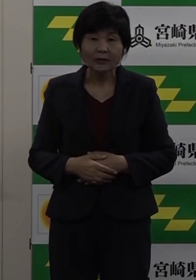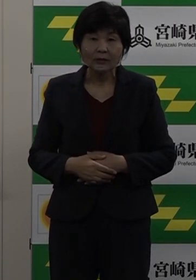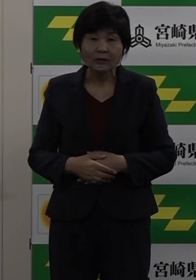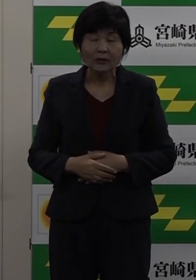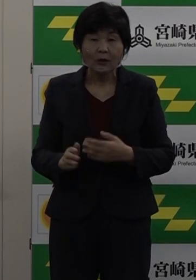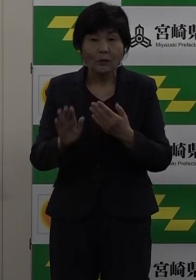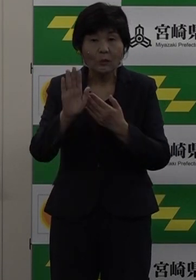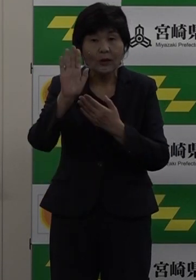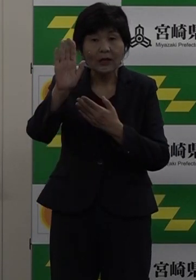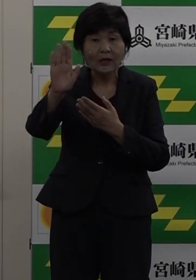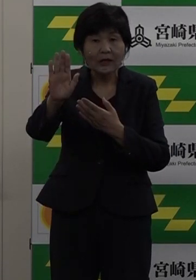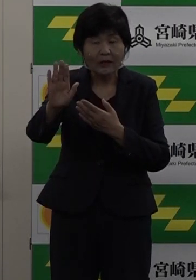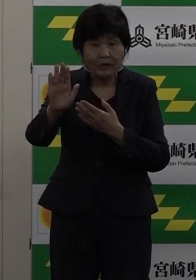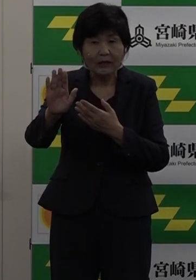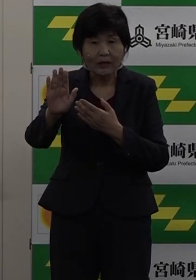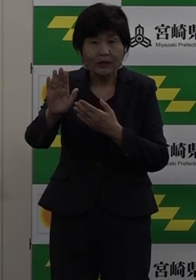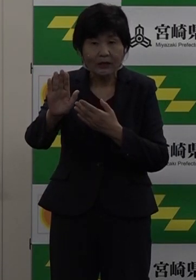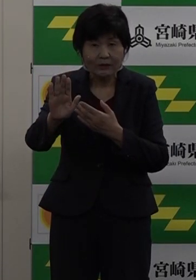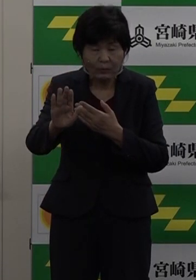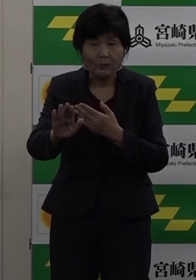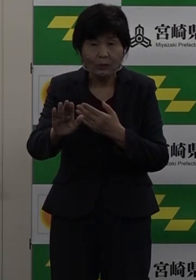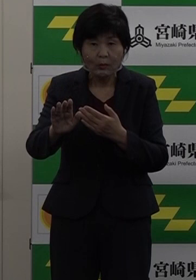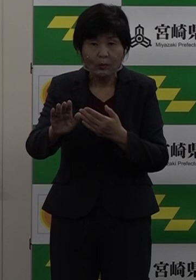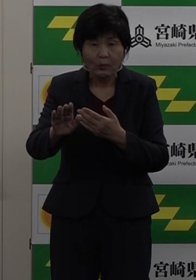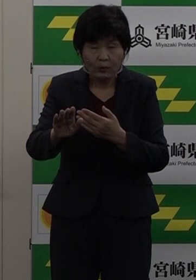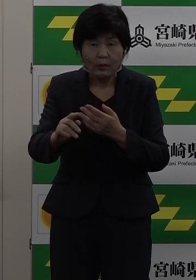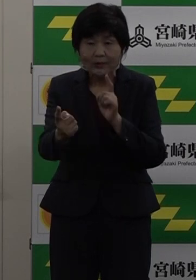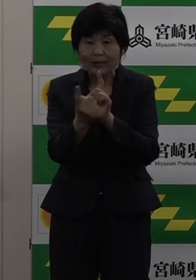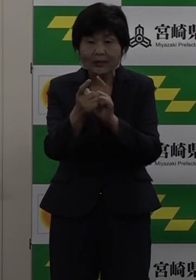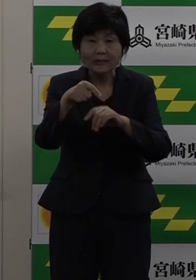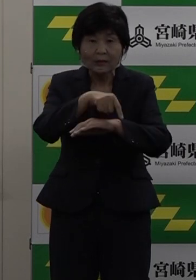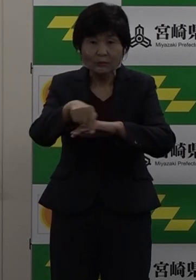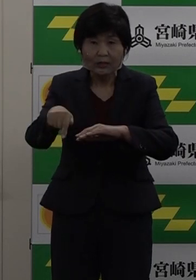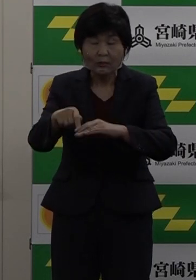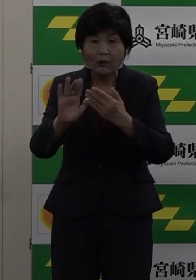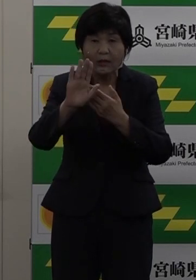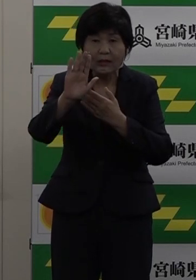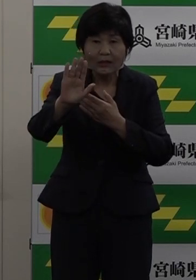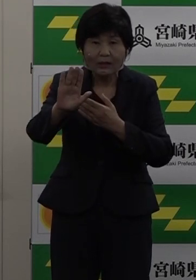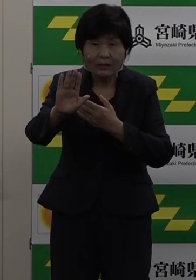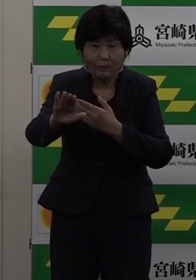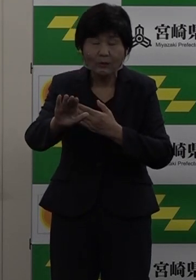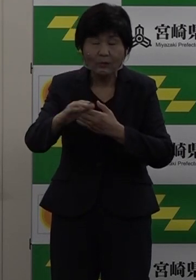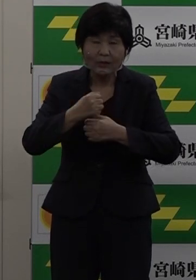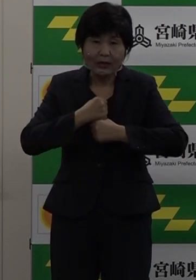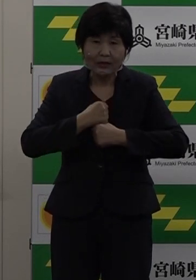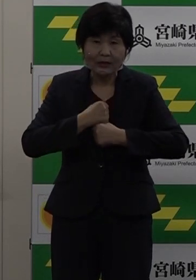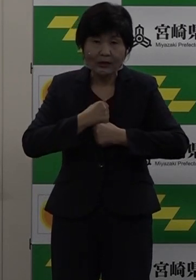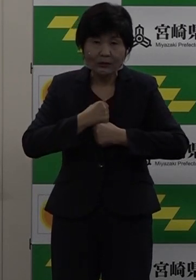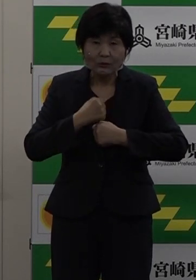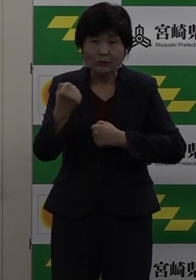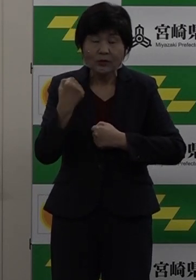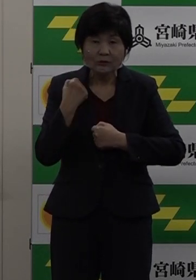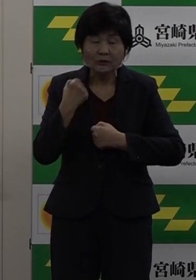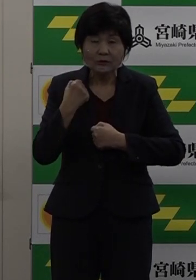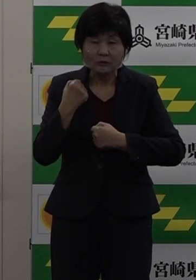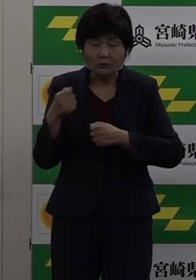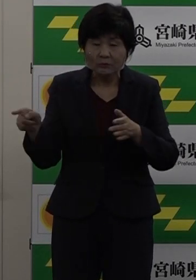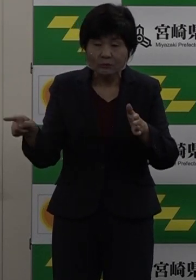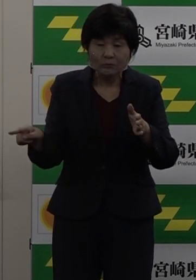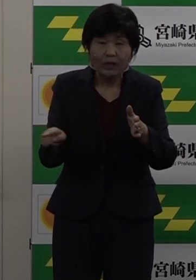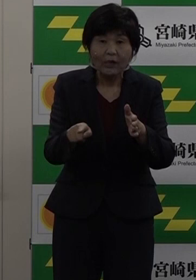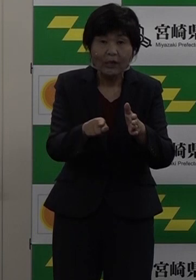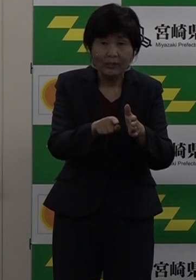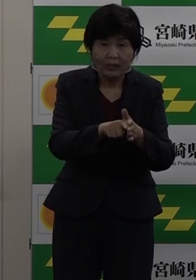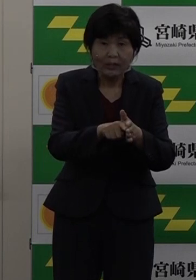今後の主な対策であります。まだまだ警戒を強めていく中でですね、これを十分に沈静化をさせ